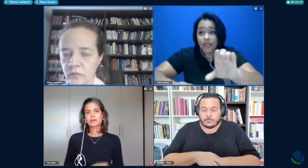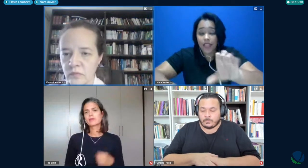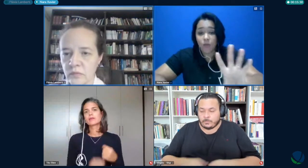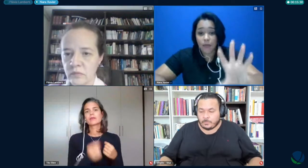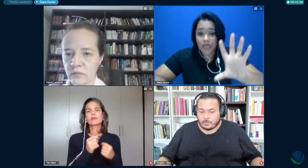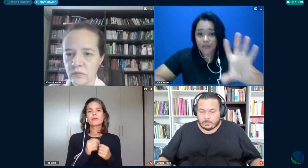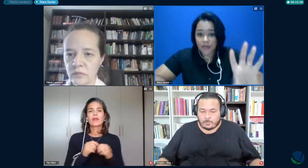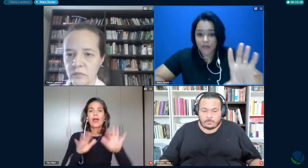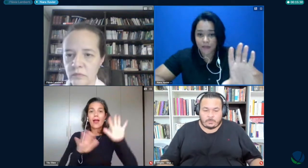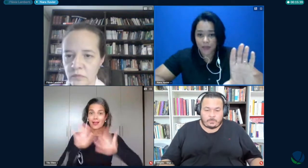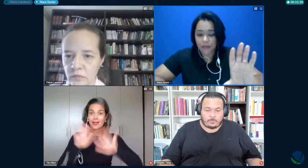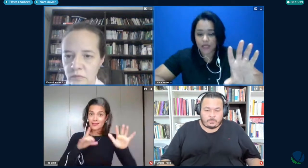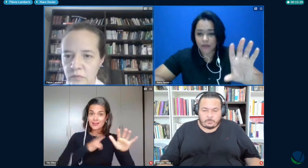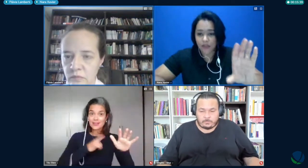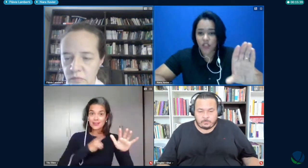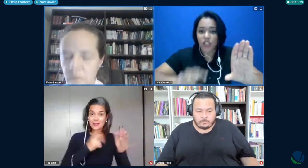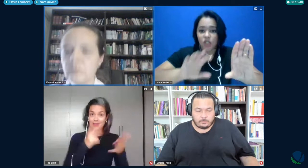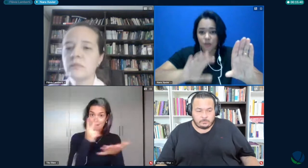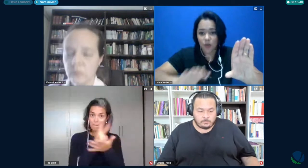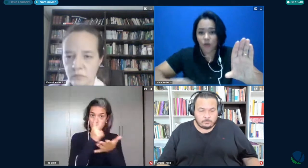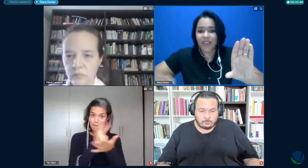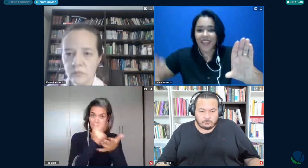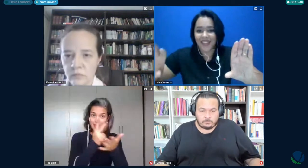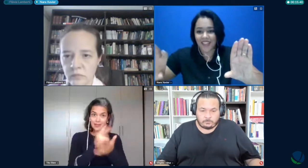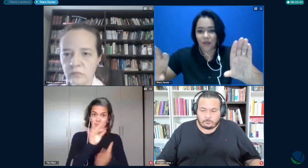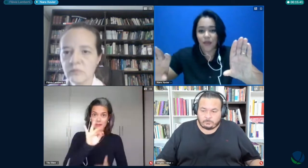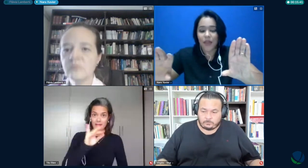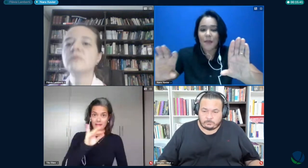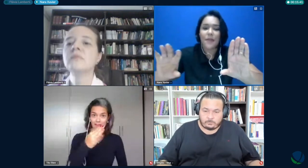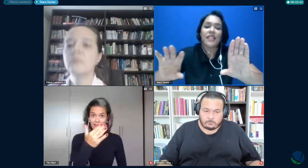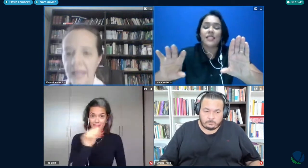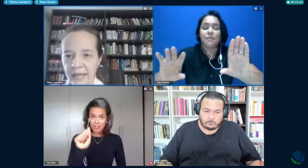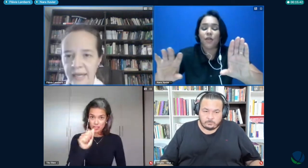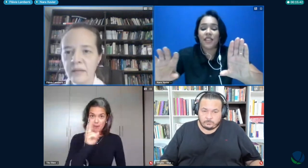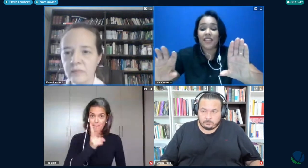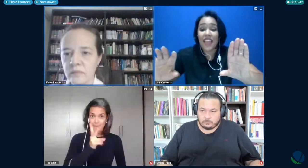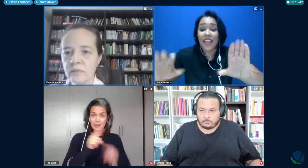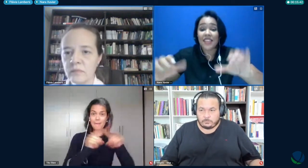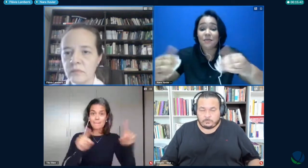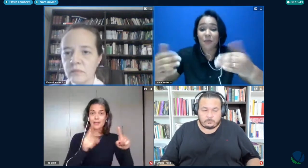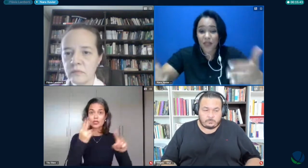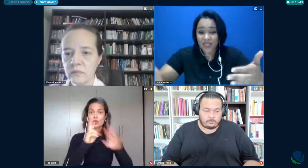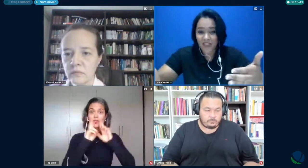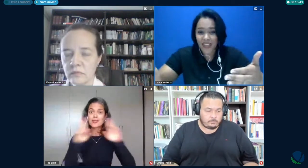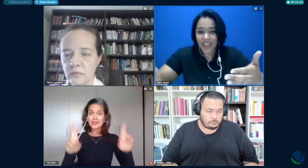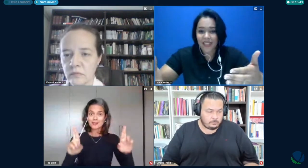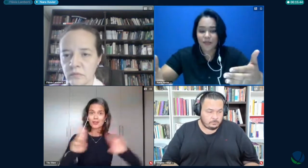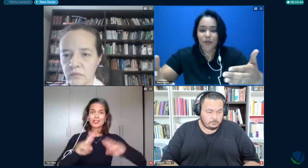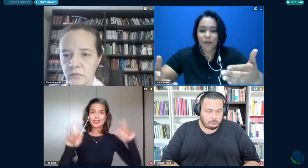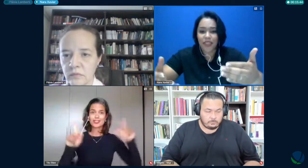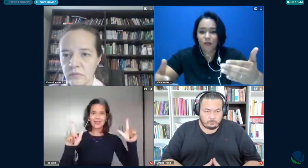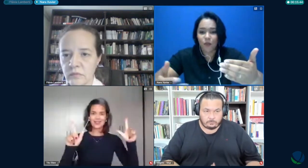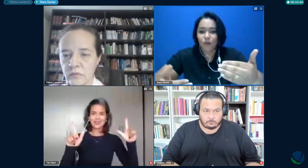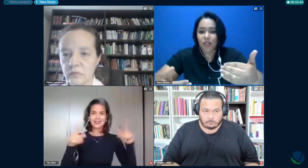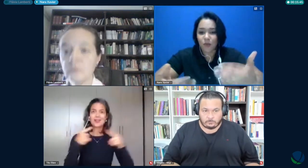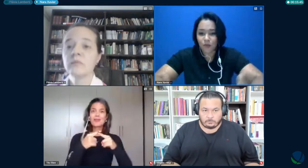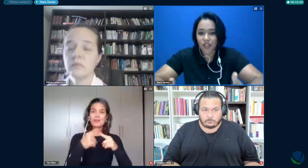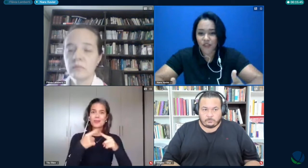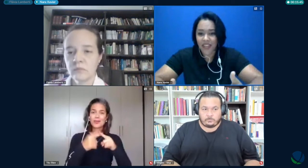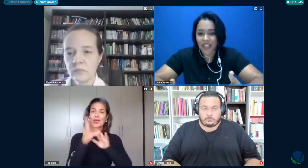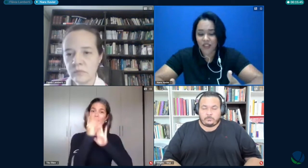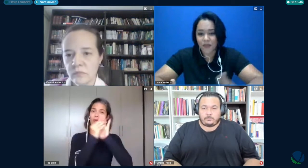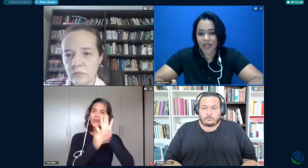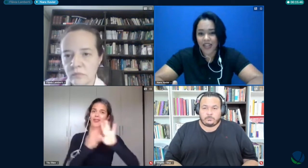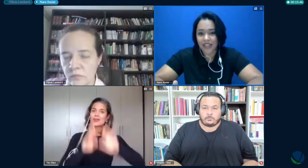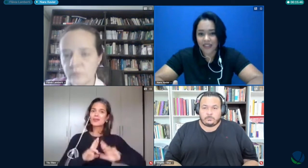às vezes tem uma mesma ficha em uma outra questão. Mas podem ter respostas diferentes, porque o conteúdo